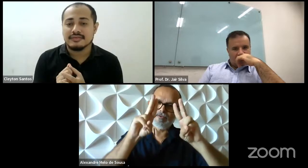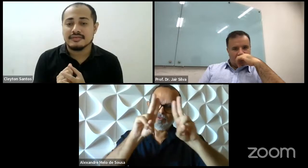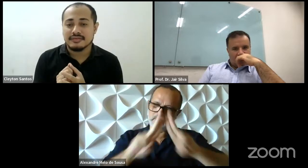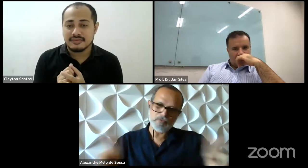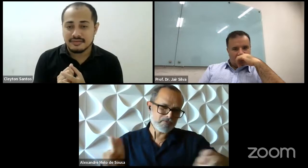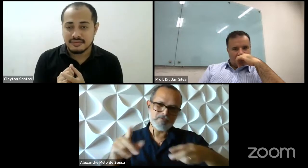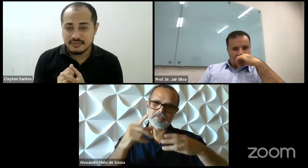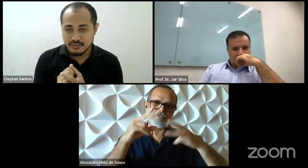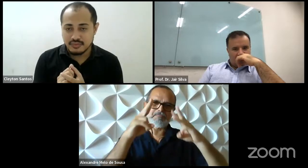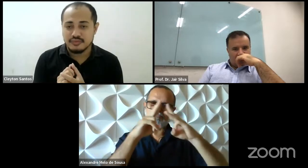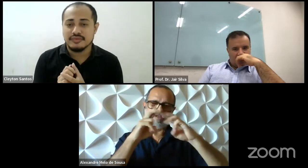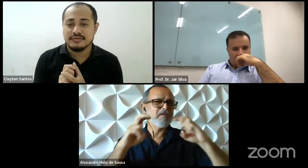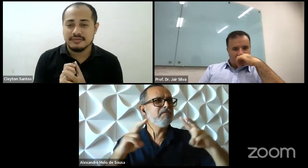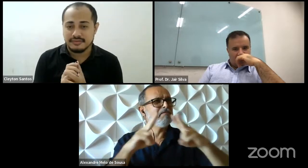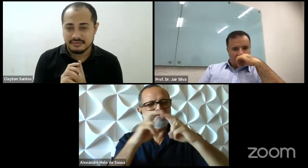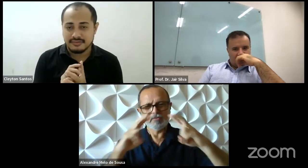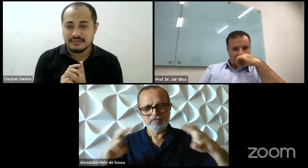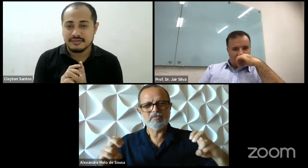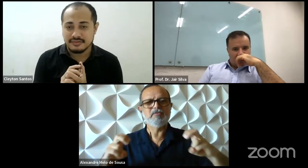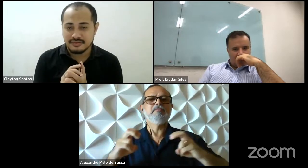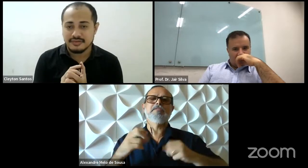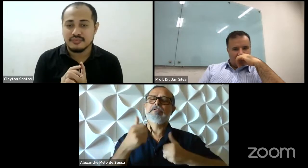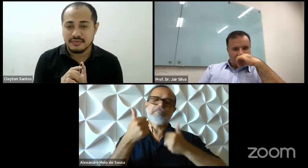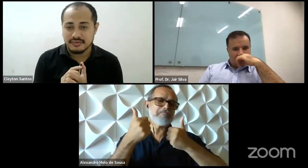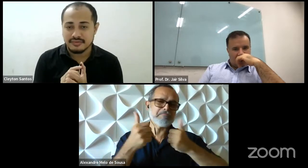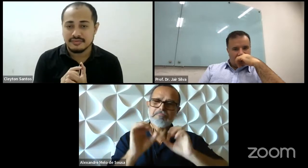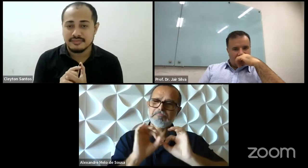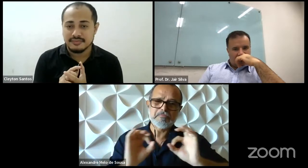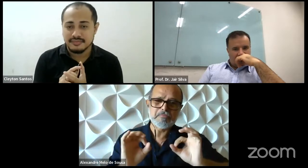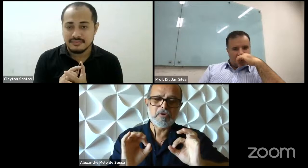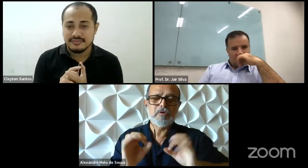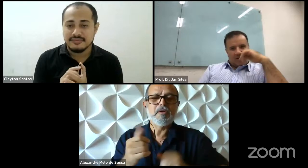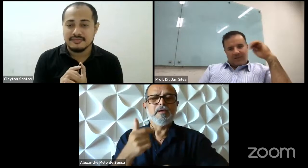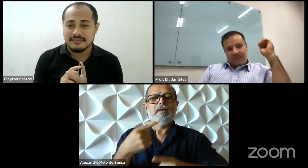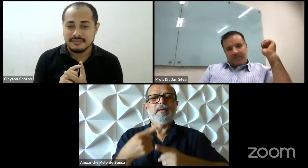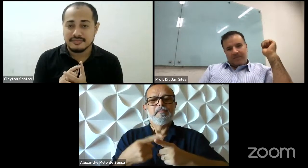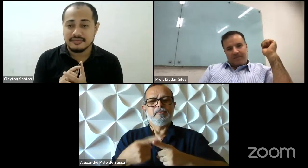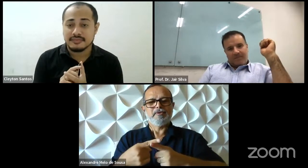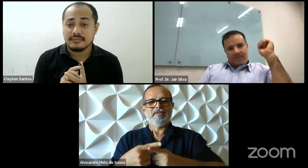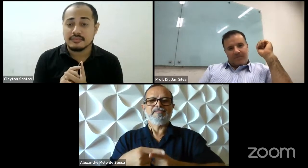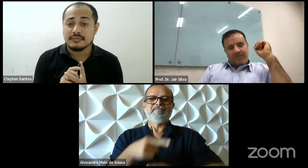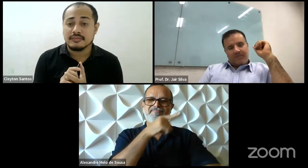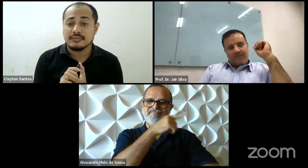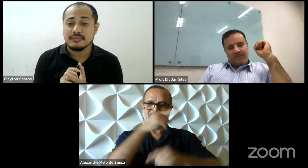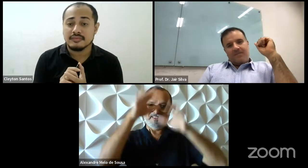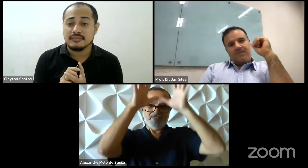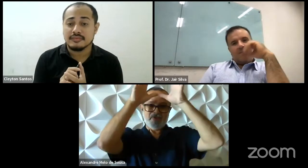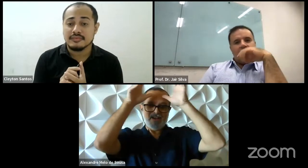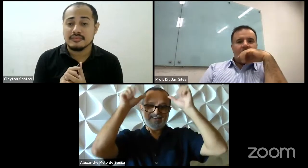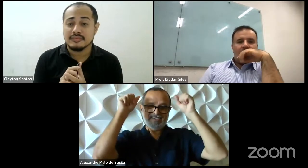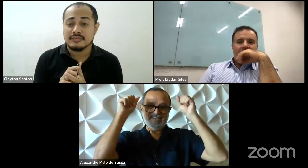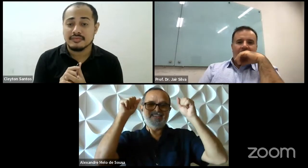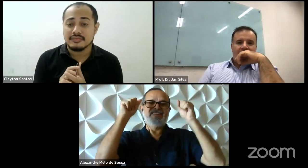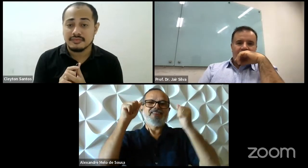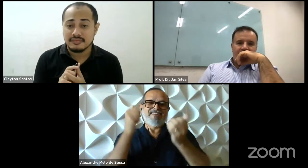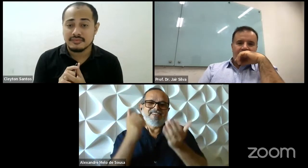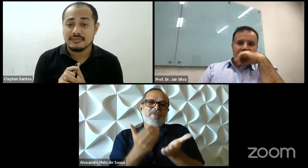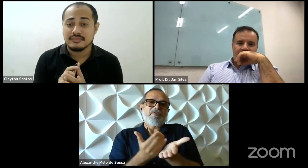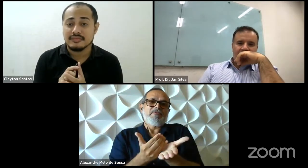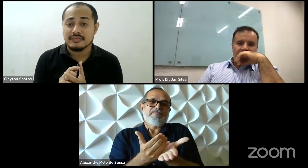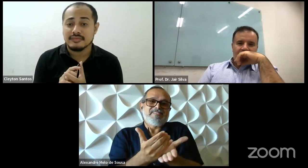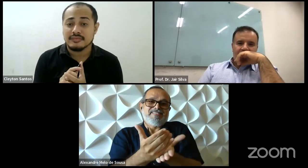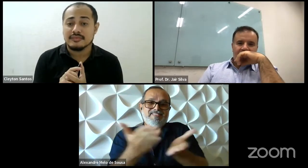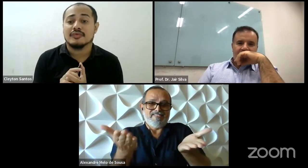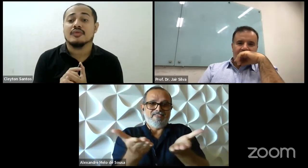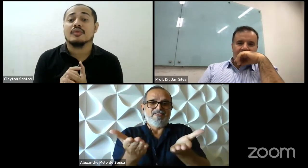aqui de Maceió, teve da UFSCAM, de Florianópolis, desculpa, de Florianópolis, né? Então, foi ótima essa coleta de